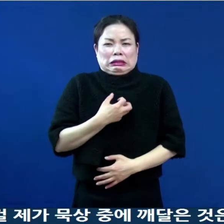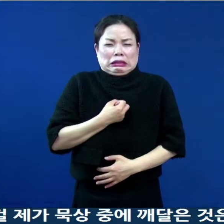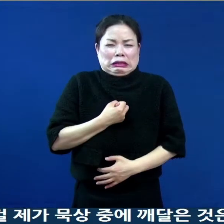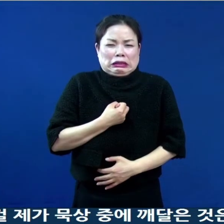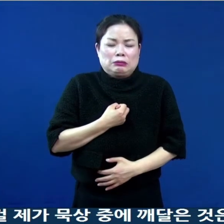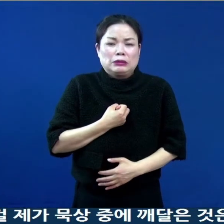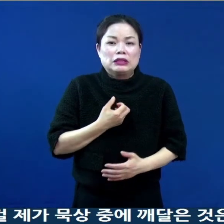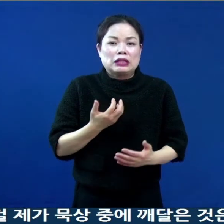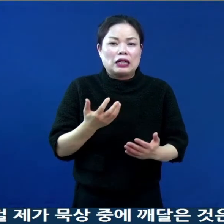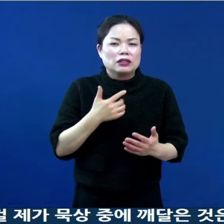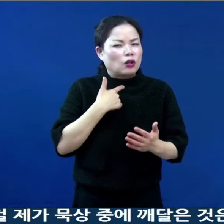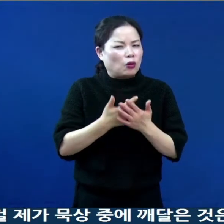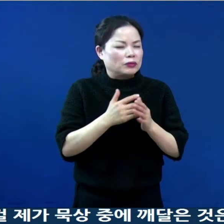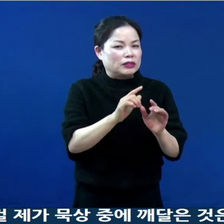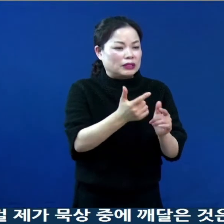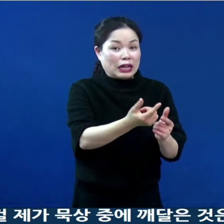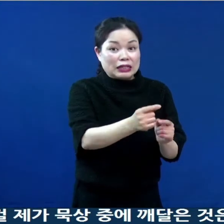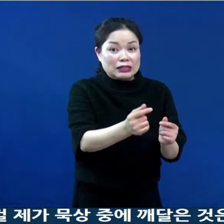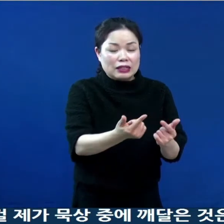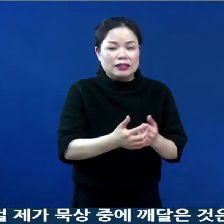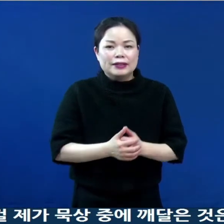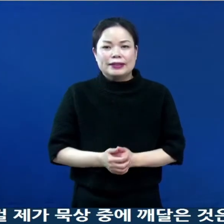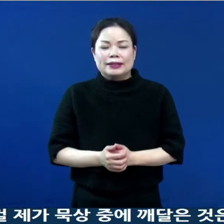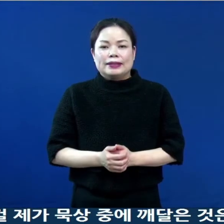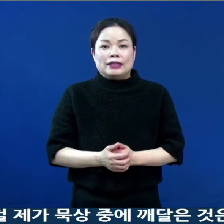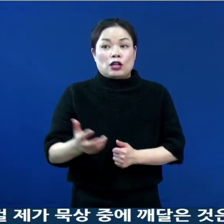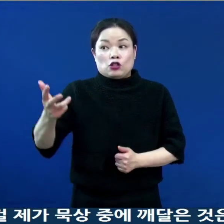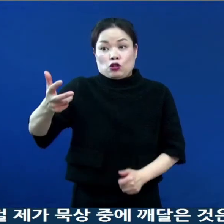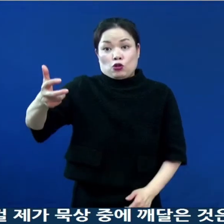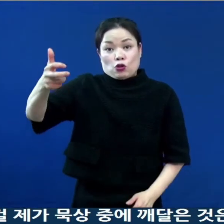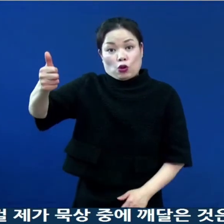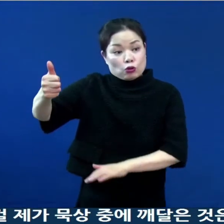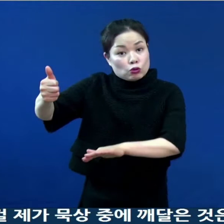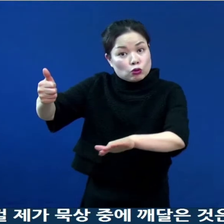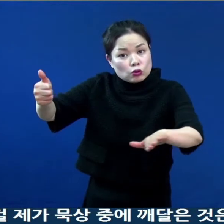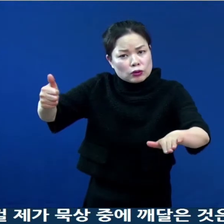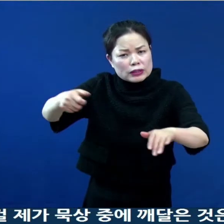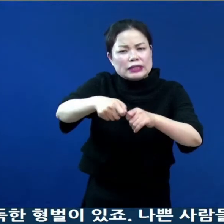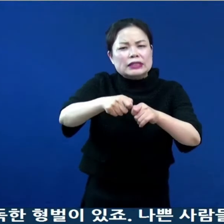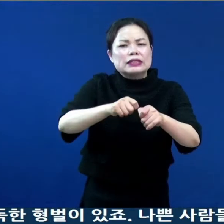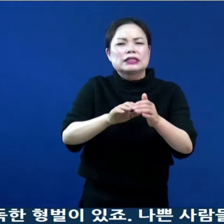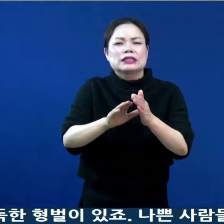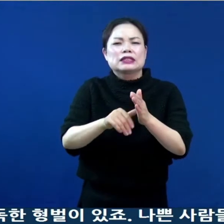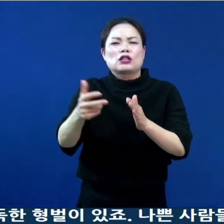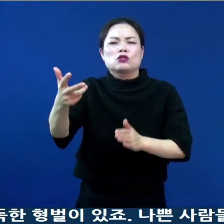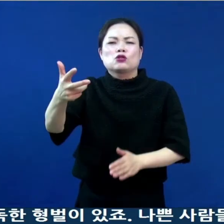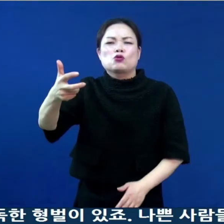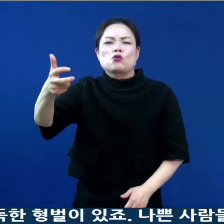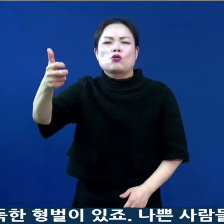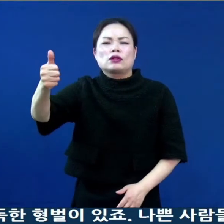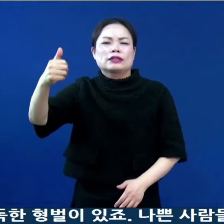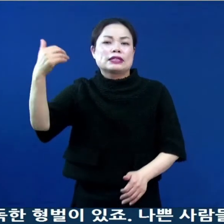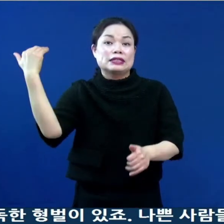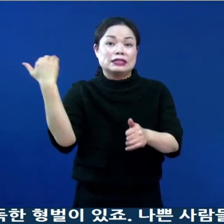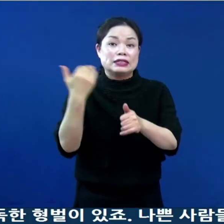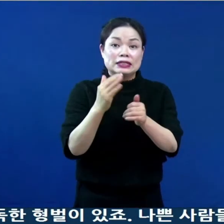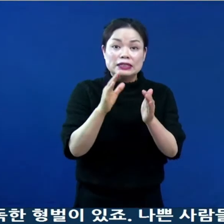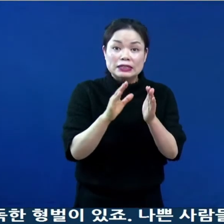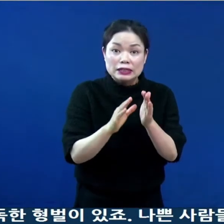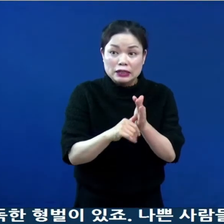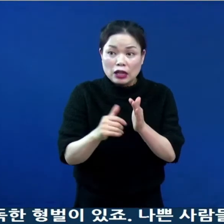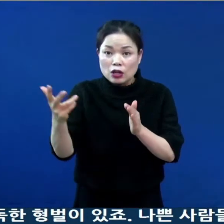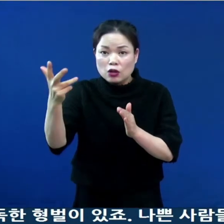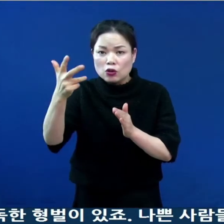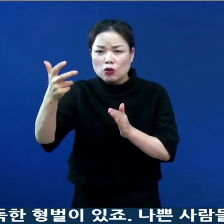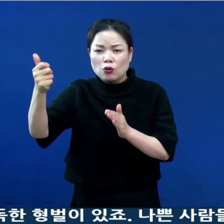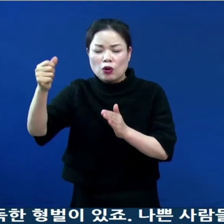개념은 아닌 것 같아요. 그러면 여호와께서 우리를 찢으실 때, 여호와께서 우리를 치실 때, 여호와의